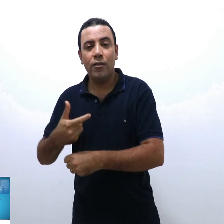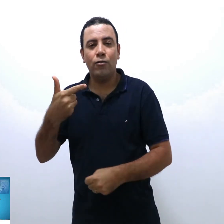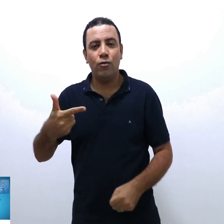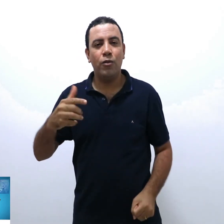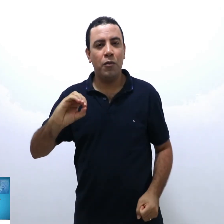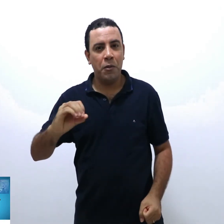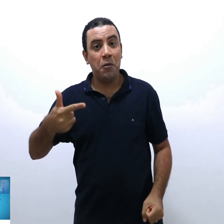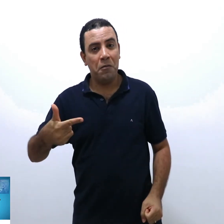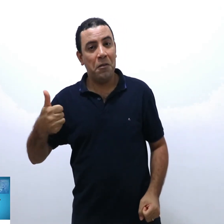contemporaneidade, em 2021,